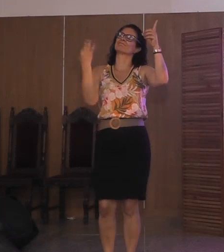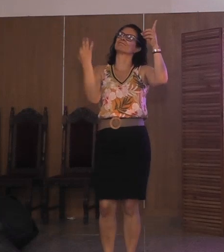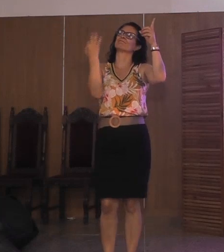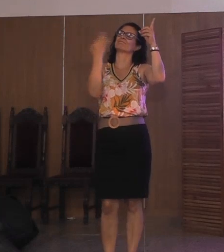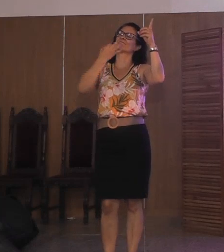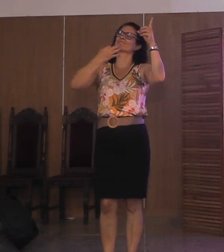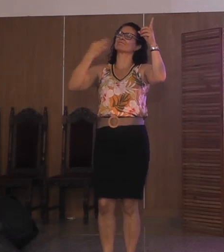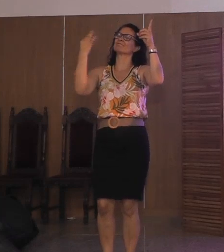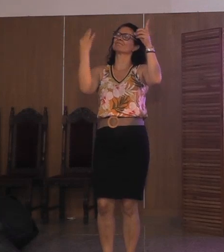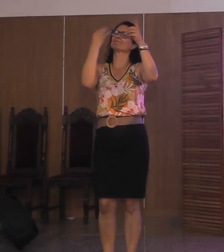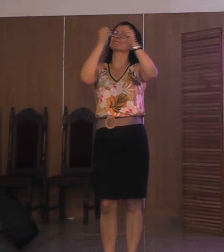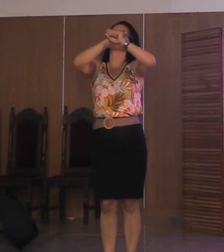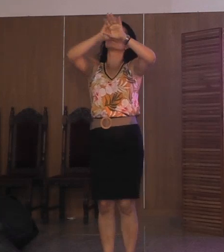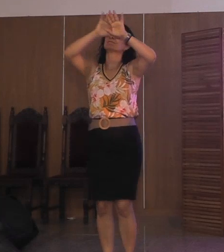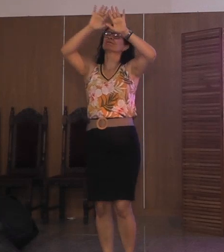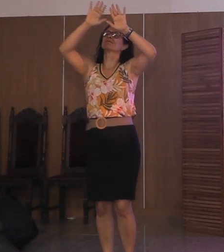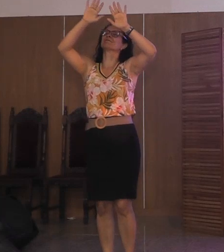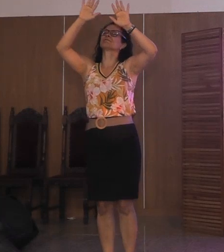Vai